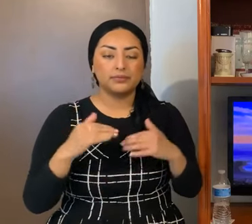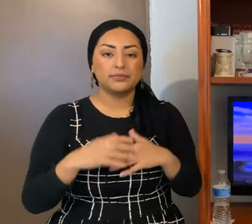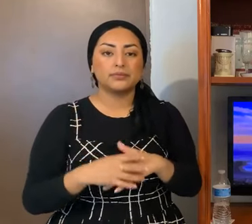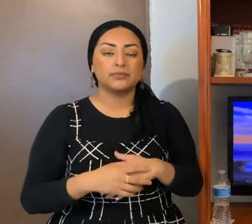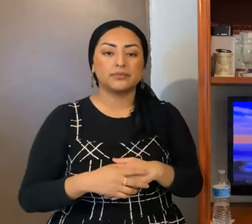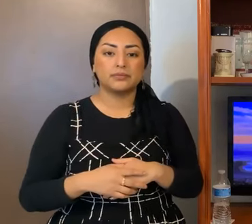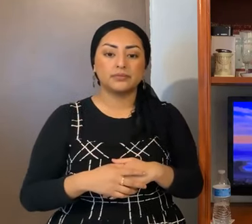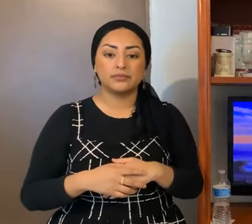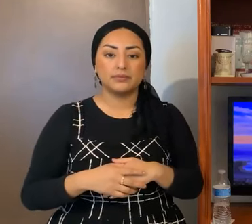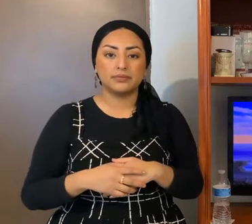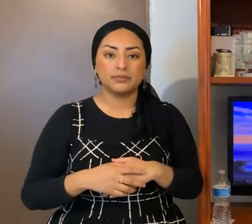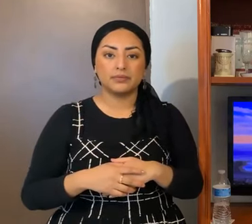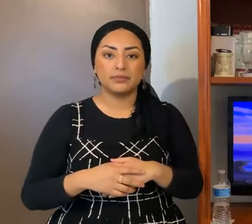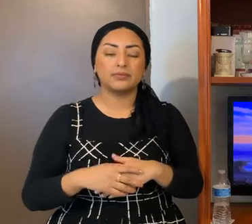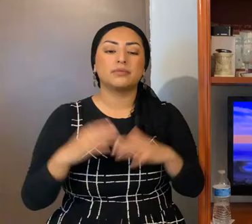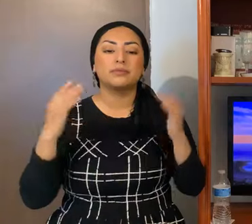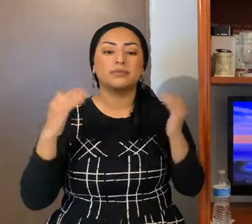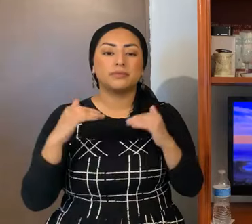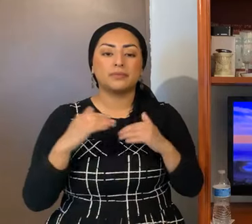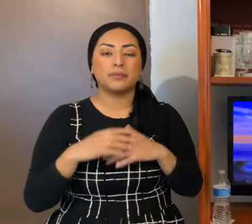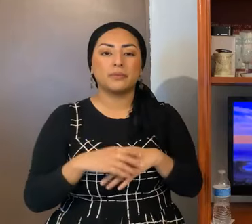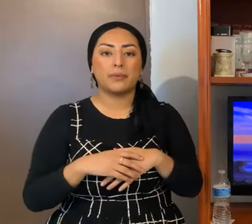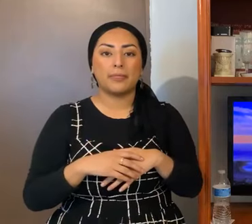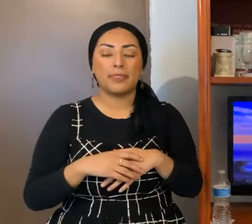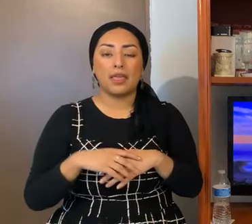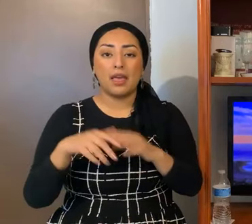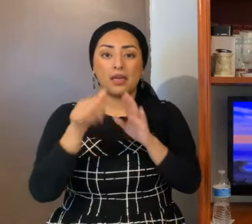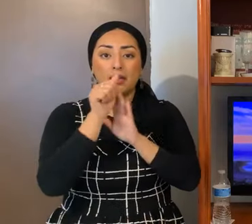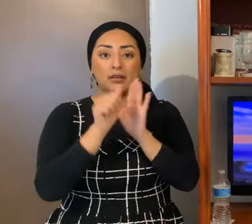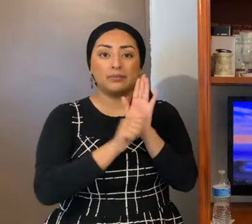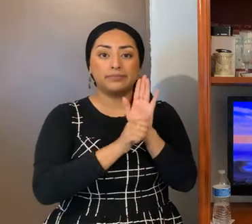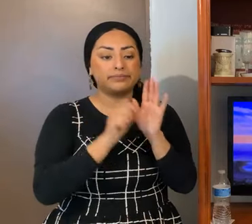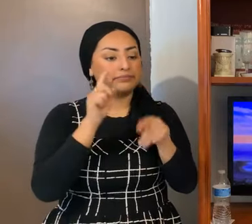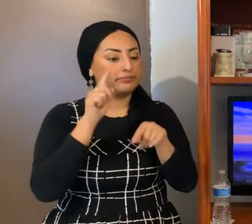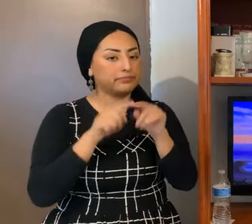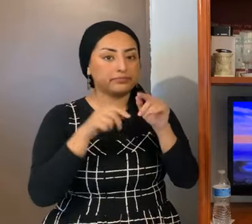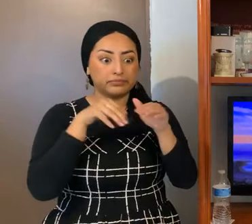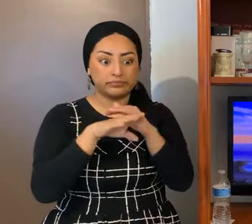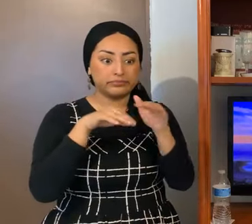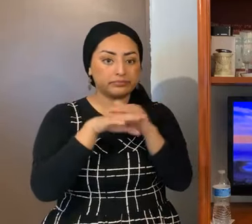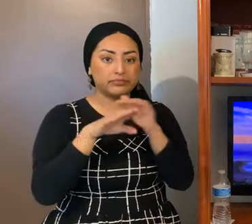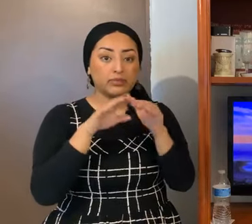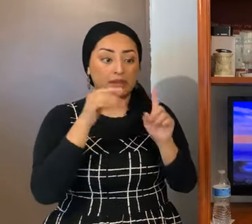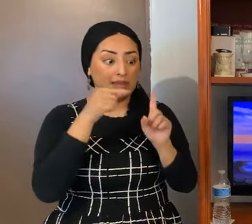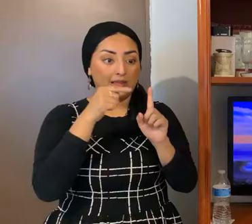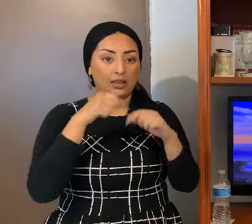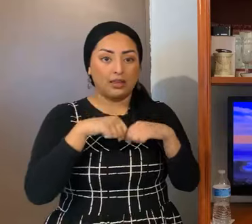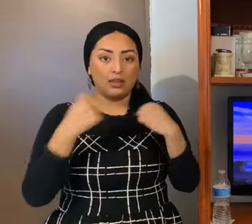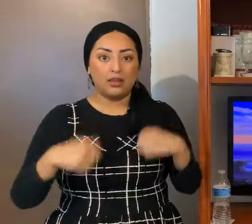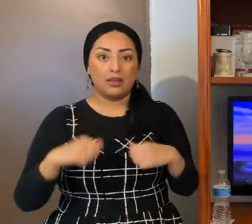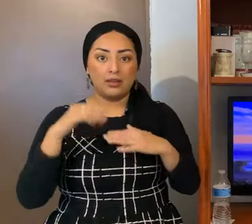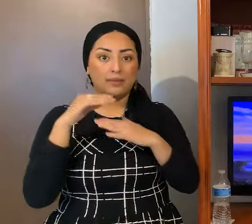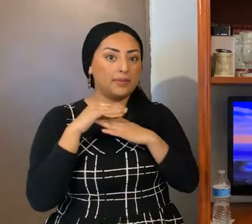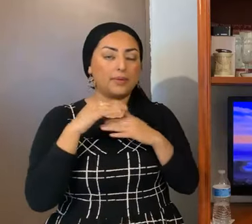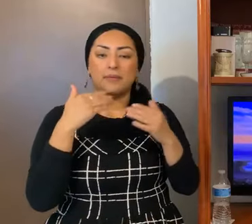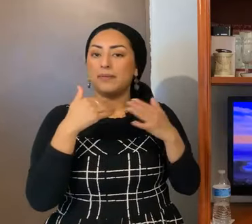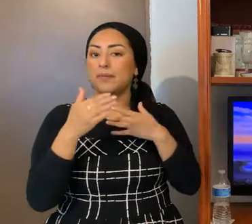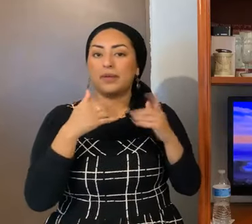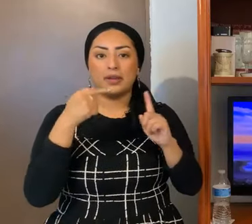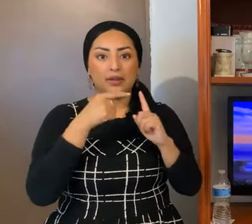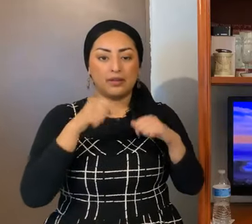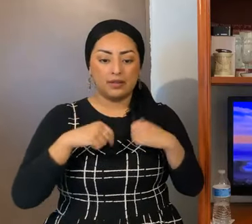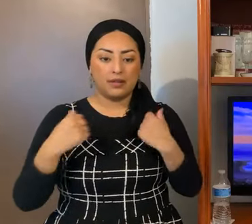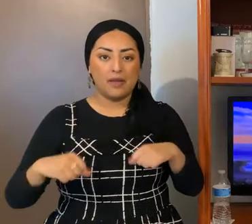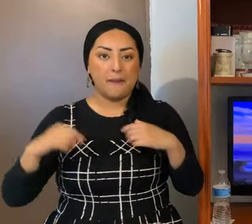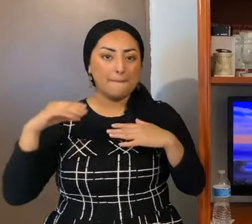¿Amén? Bueno, punto que sigue. Aarón ya no iba a poder entrar siendo el sumo Cohen, aunque fuera el mandamás en